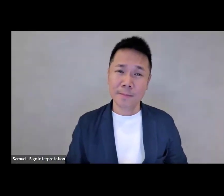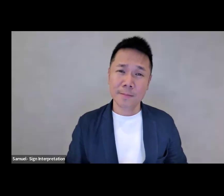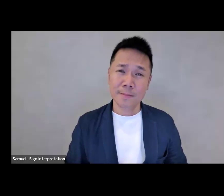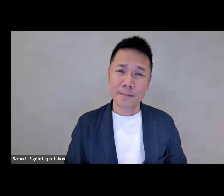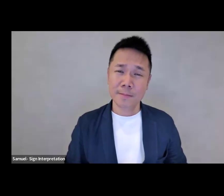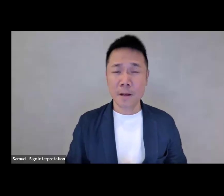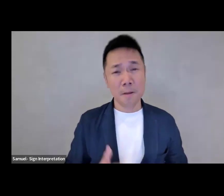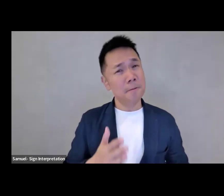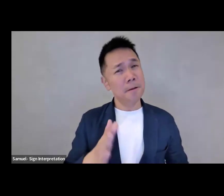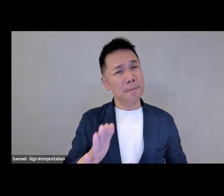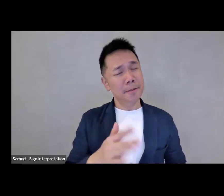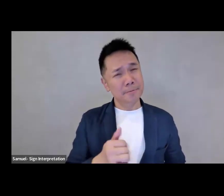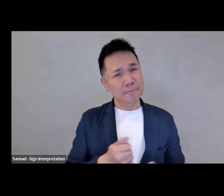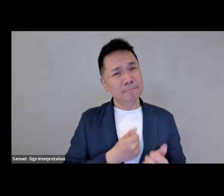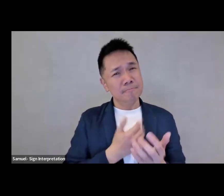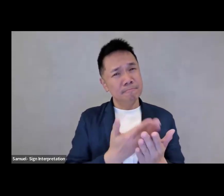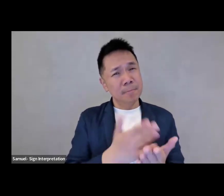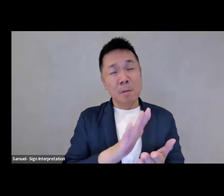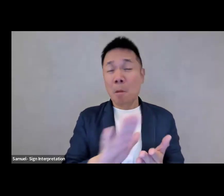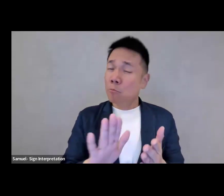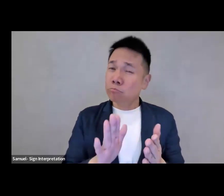那我想